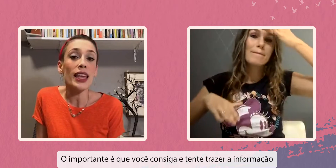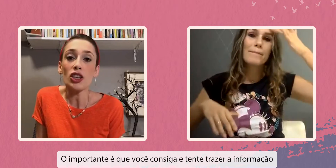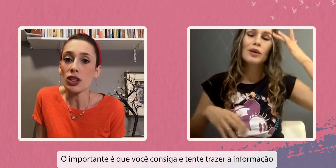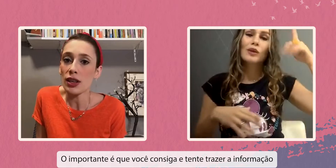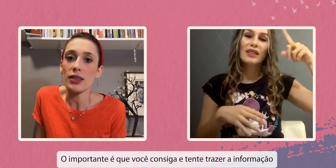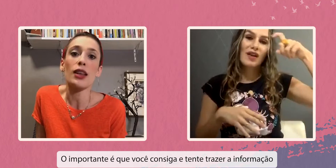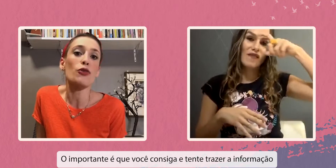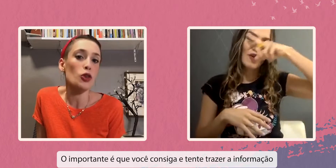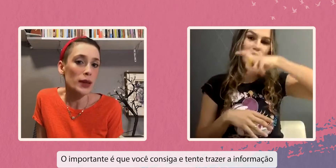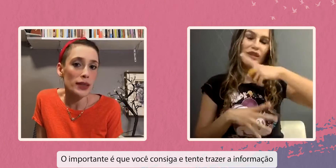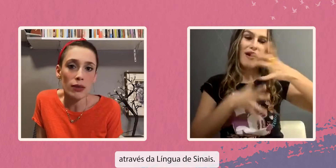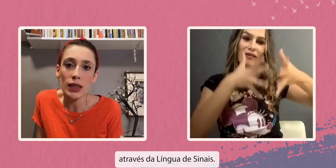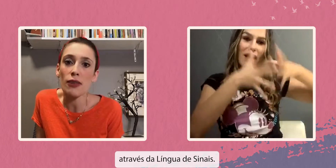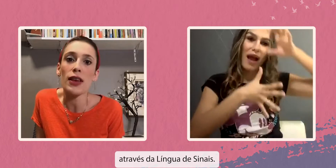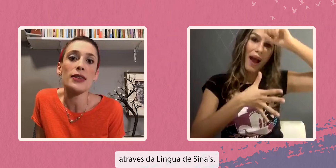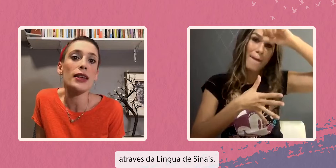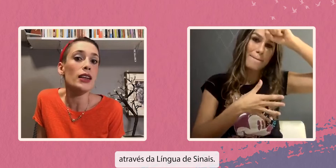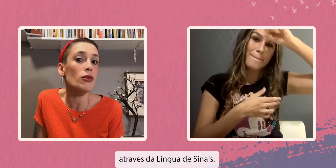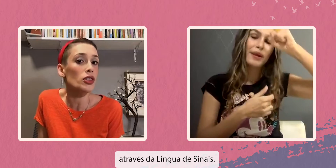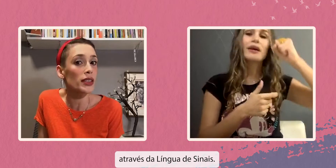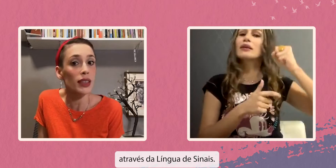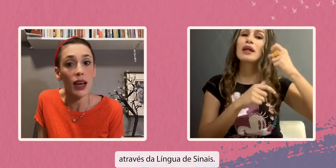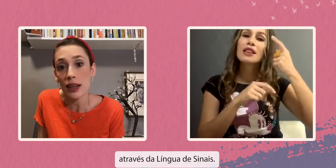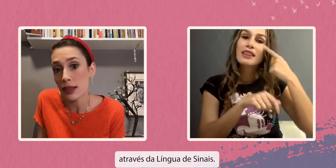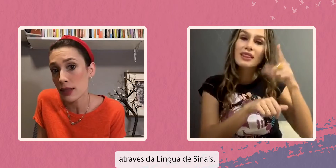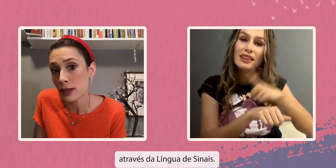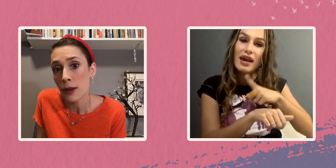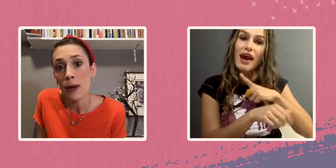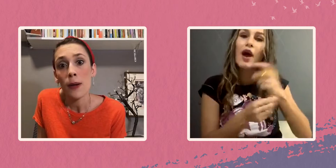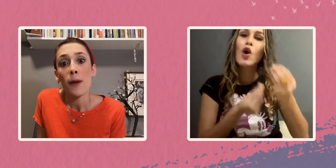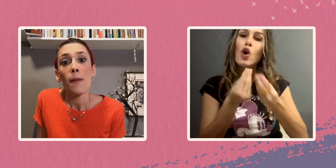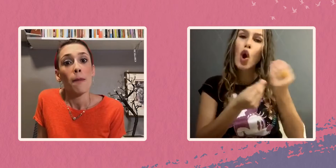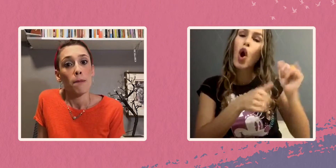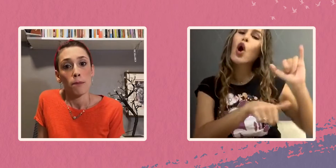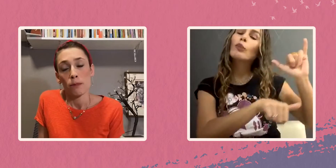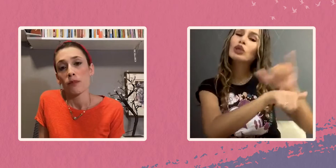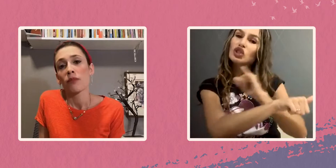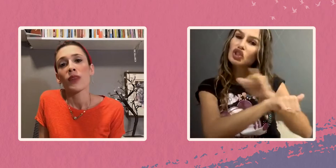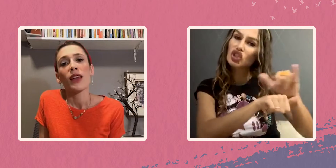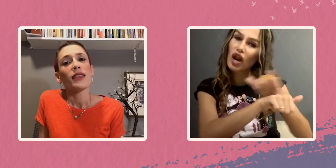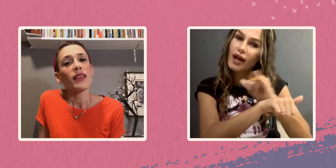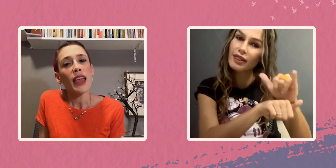e tente trazer a informação através da língua de sinais.